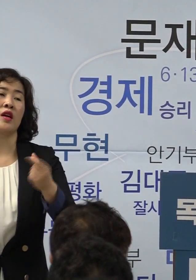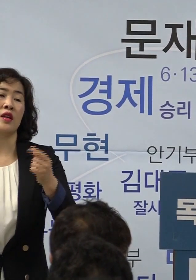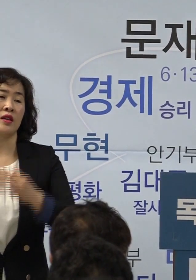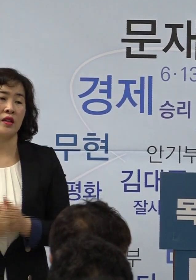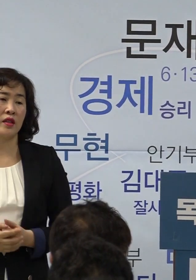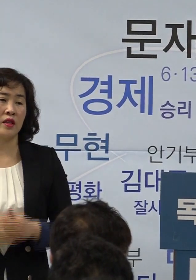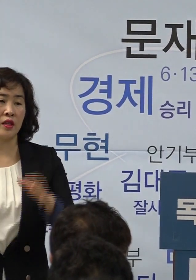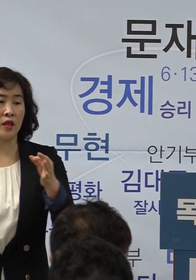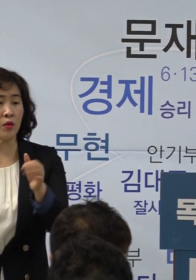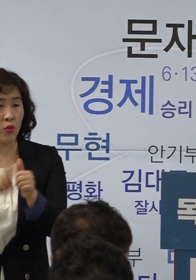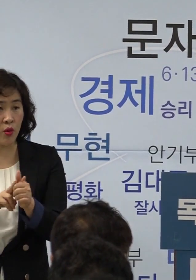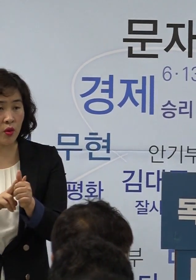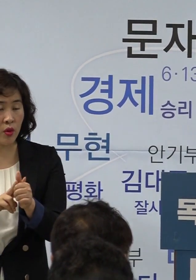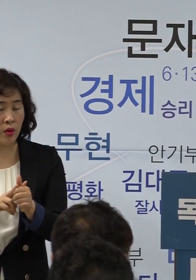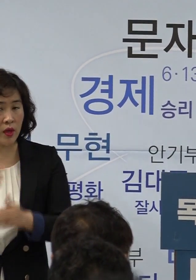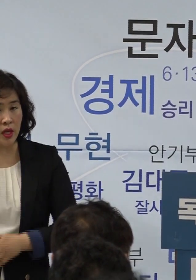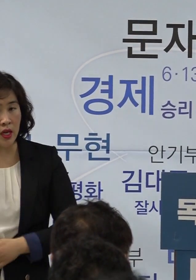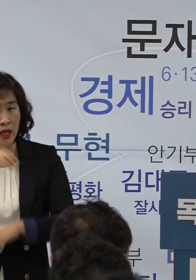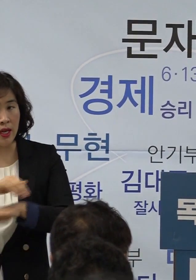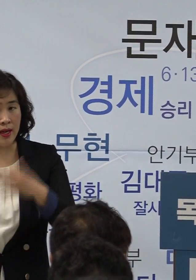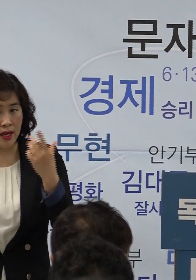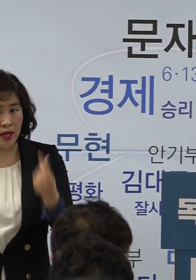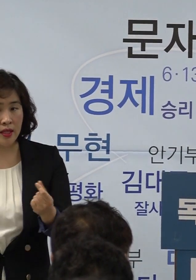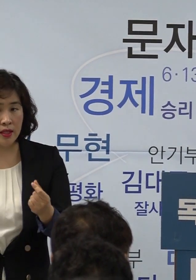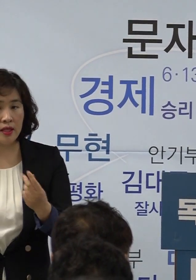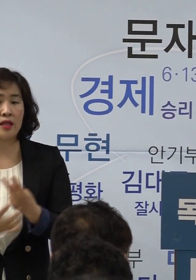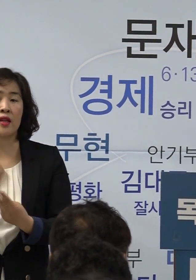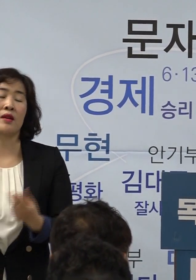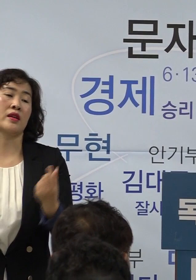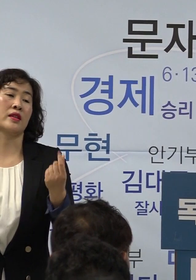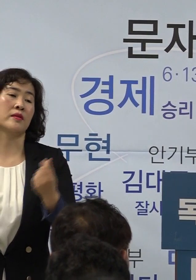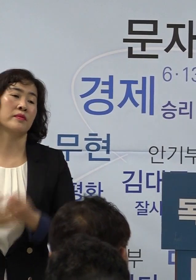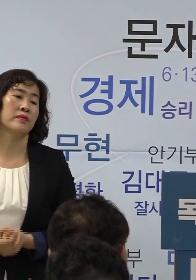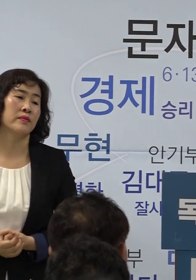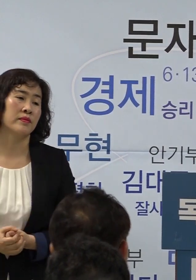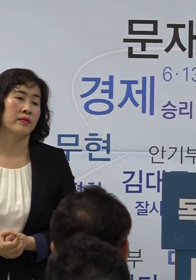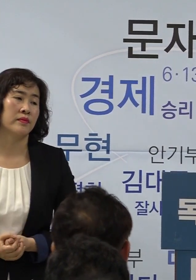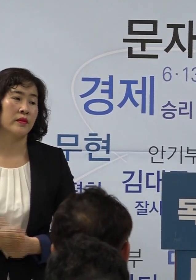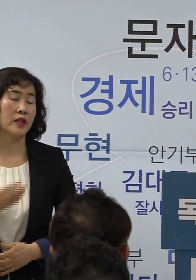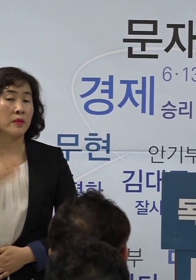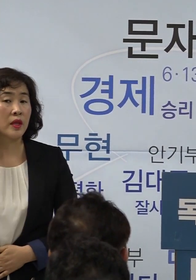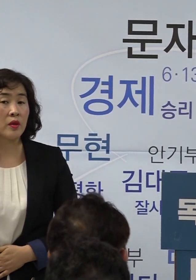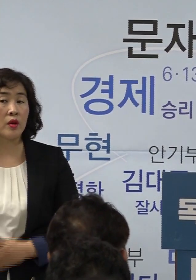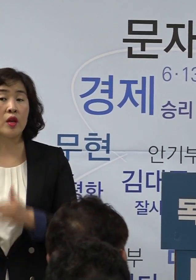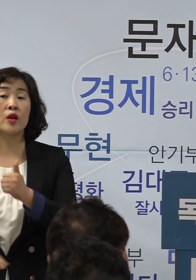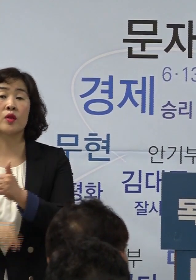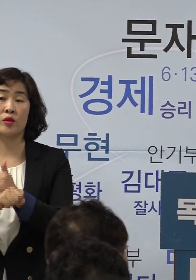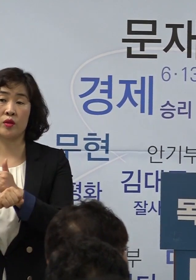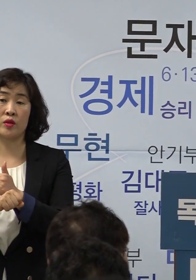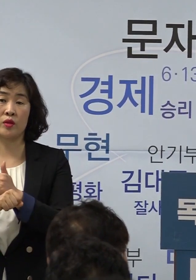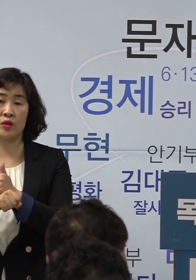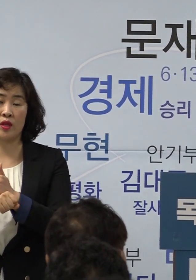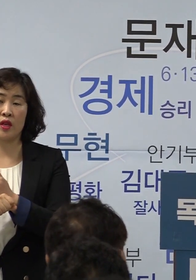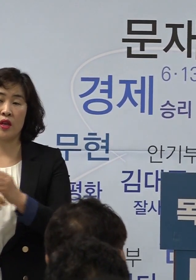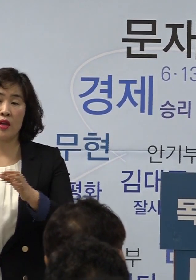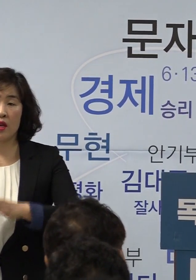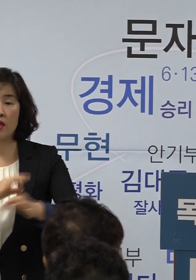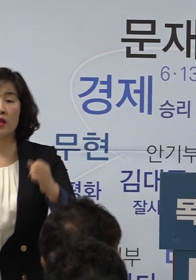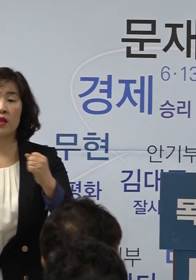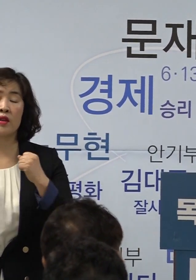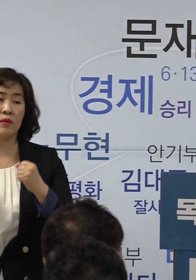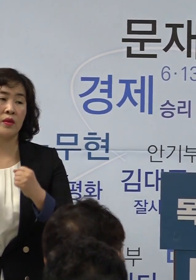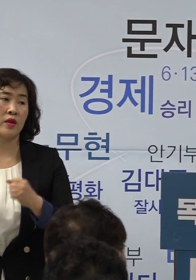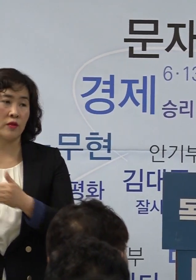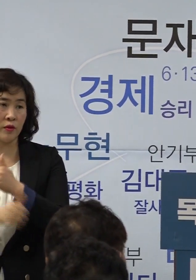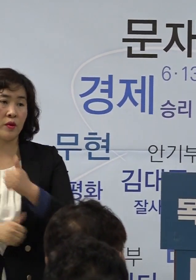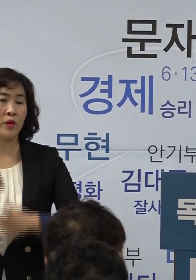김종식 후보님의 구상과 같이 결합이 될 것입니다. 저는 지금 대통령 직속 북방경제협력위원회